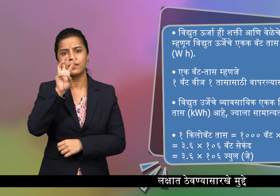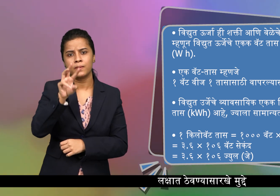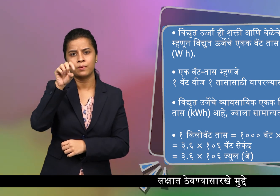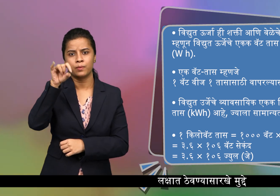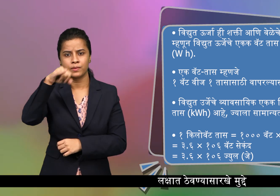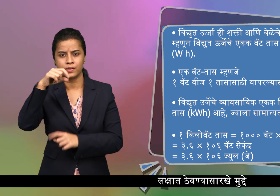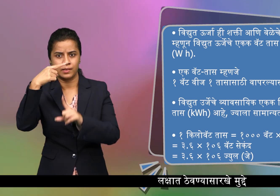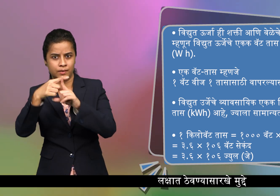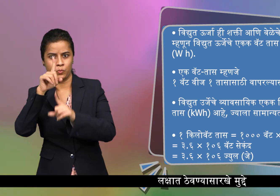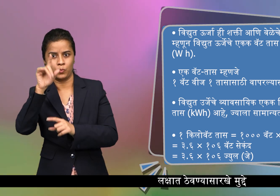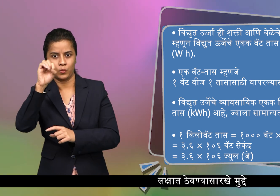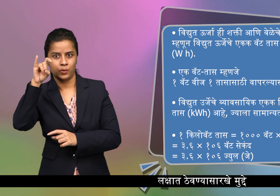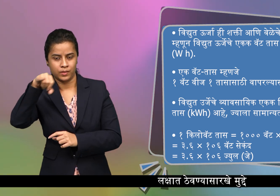टेक्स जूल जे.